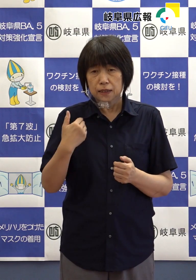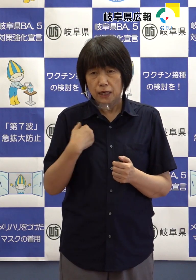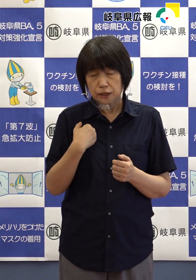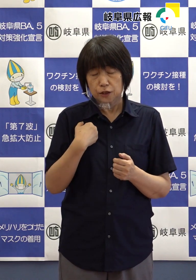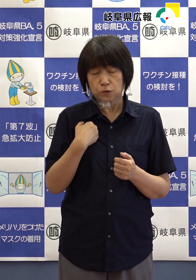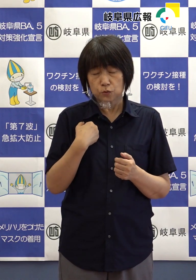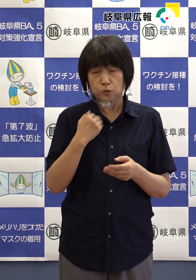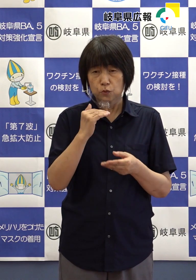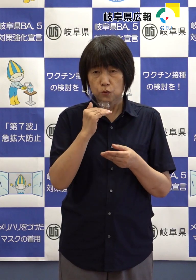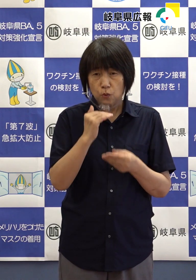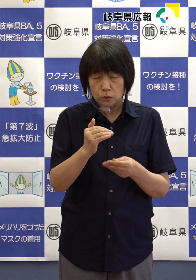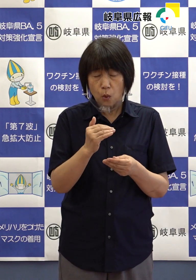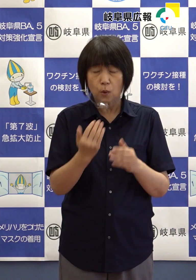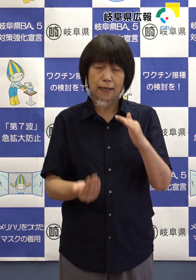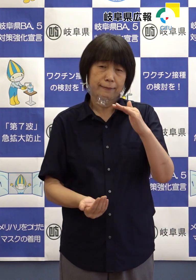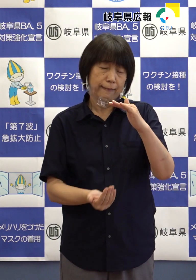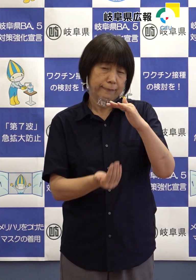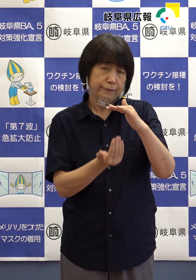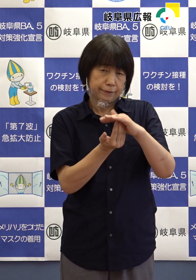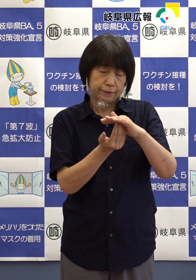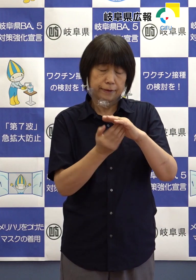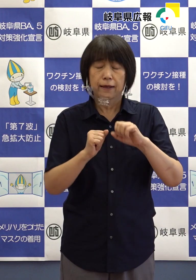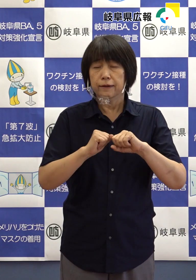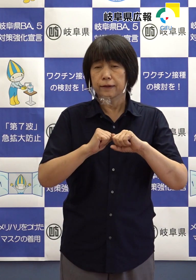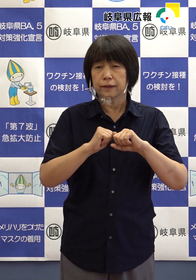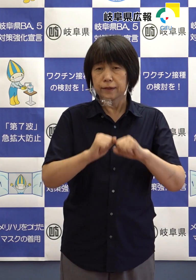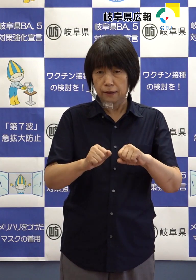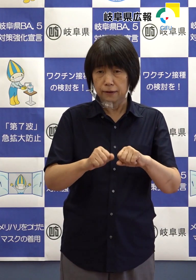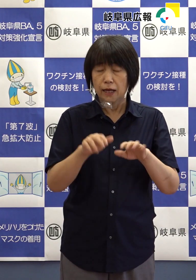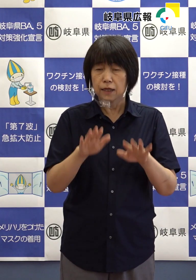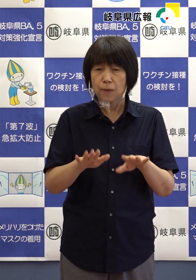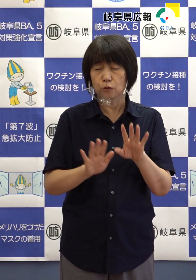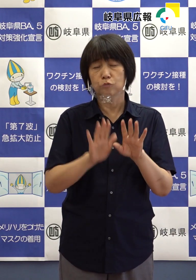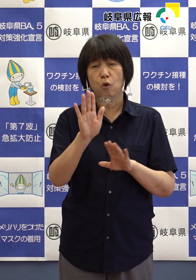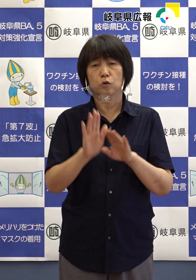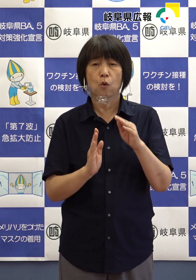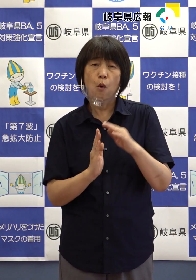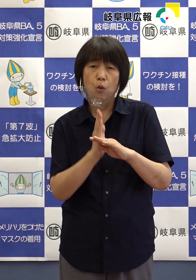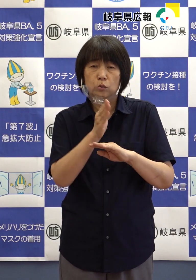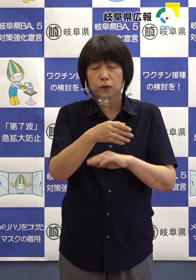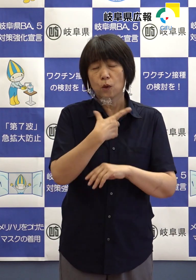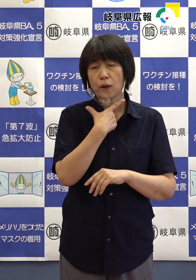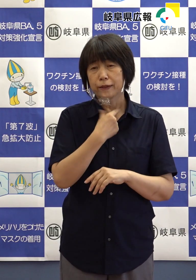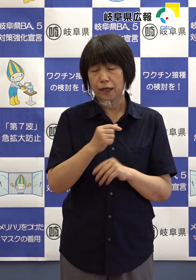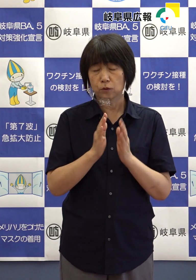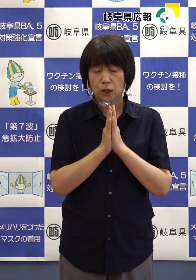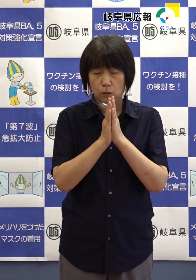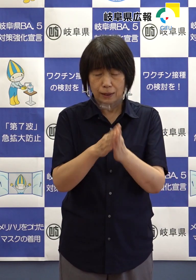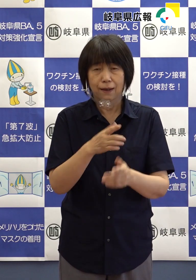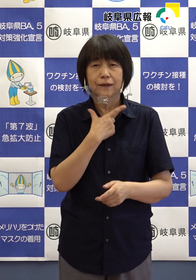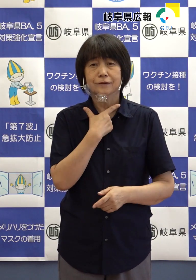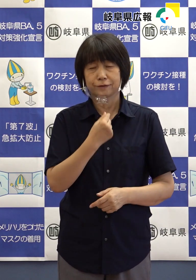あっいながらこのを乗り越えていくということをお願いしたいと思う